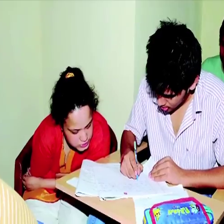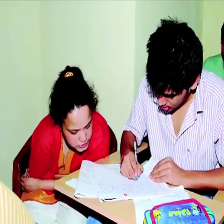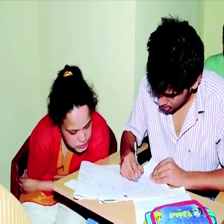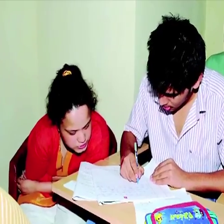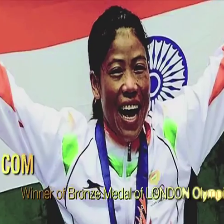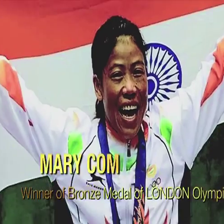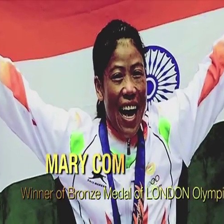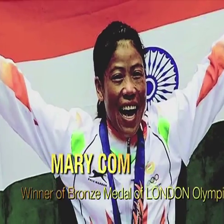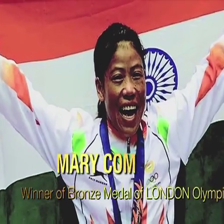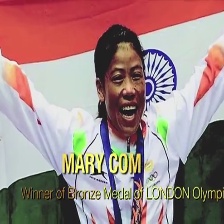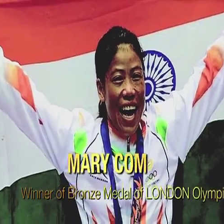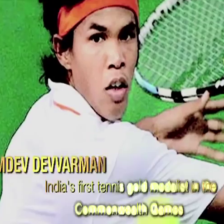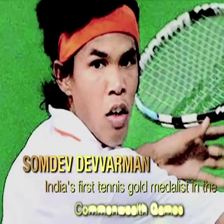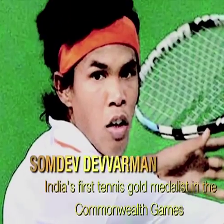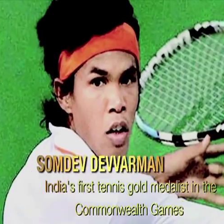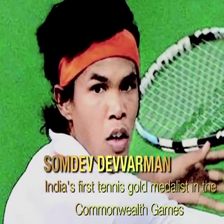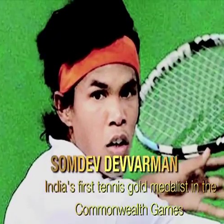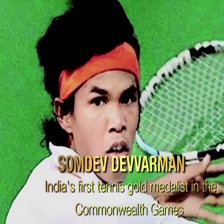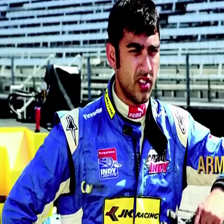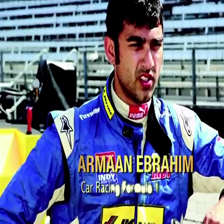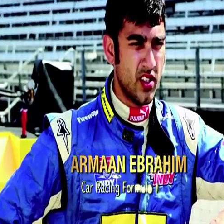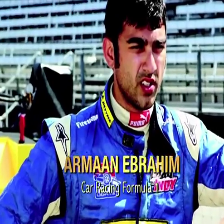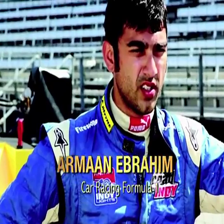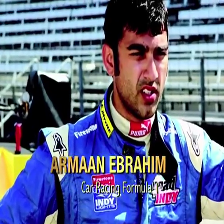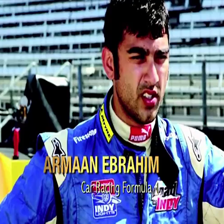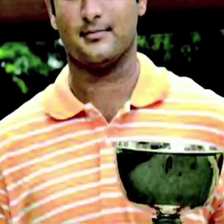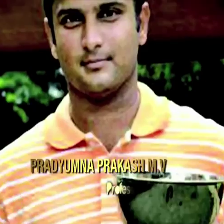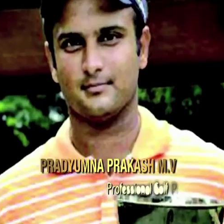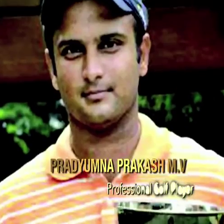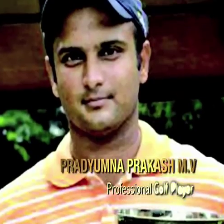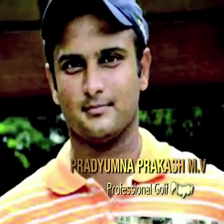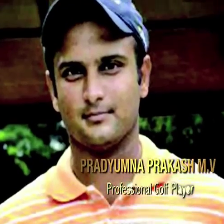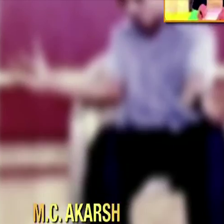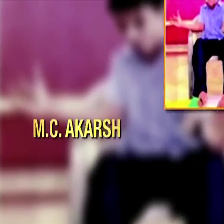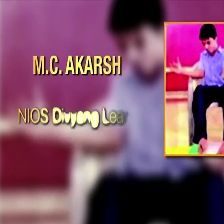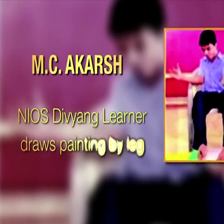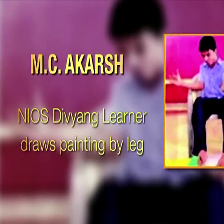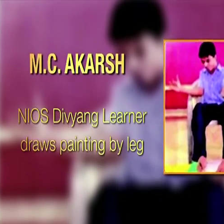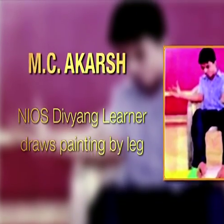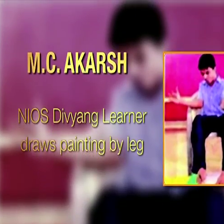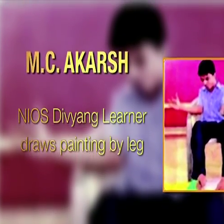बढ़ने का। NIOS से पढ़ने वाले इन युवाओं ने किया है संस्थान को गौरवान्वित। दिव्यांगों ने बन के दिखाया